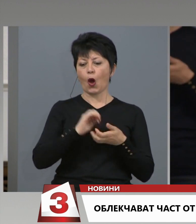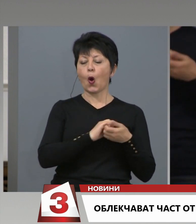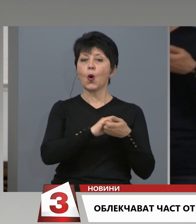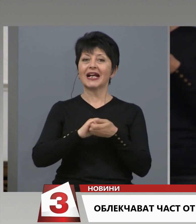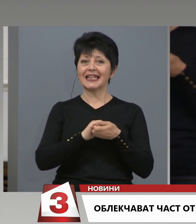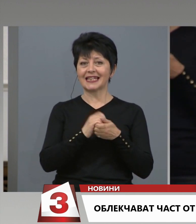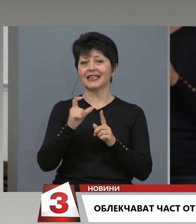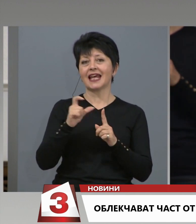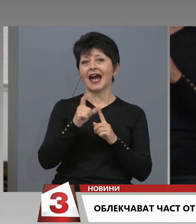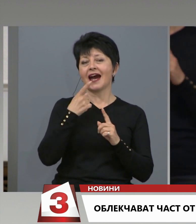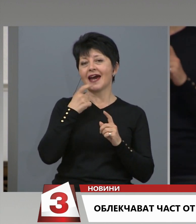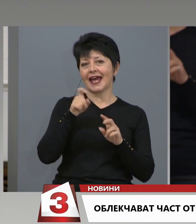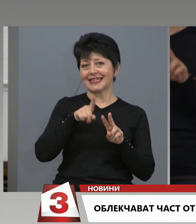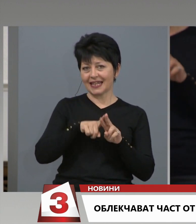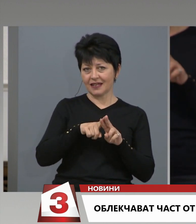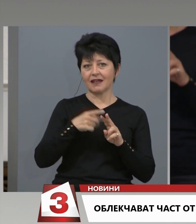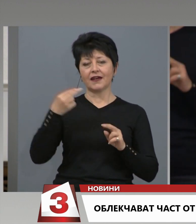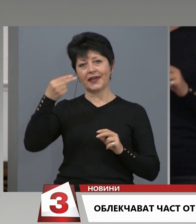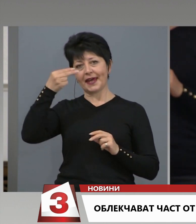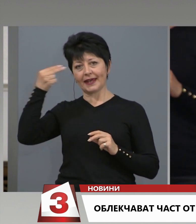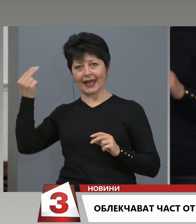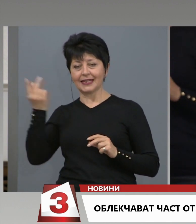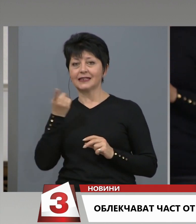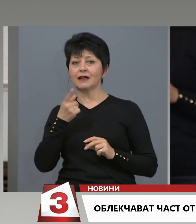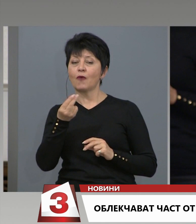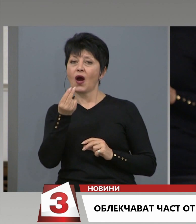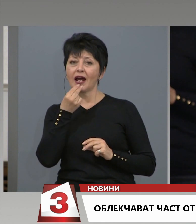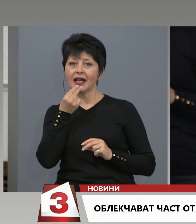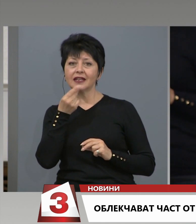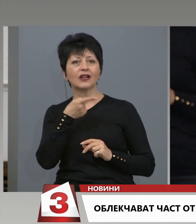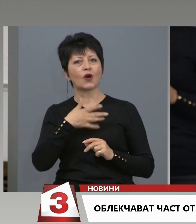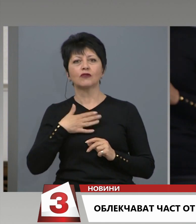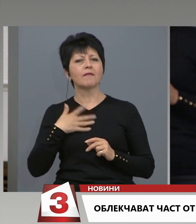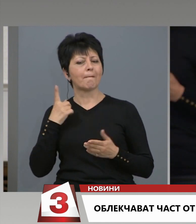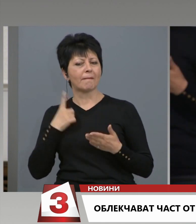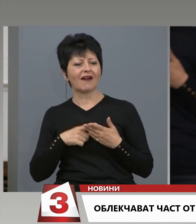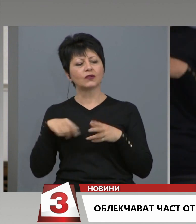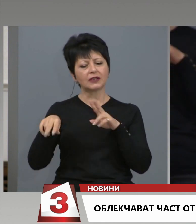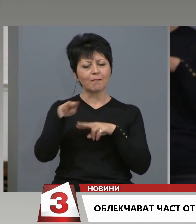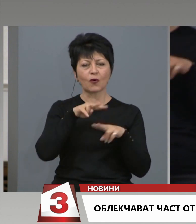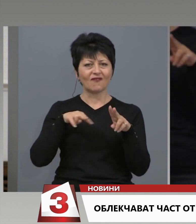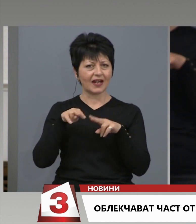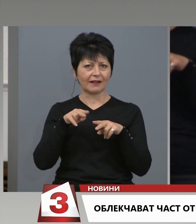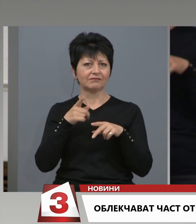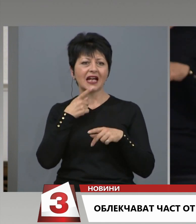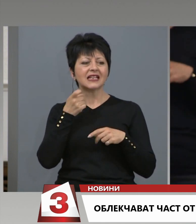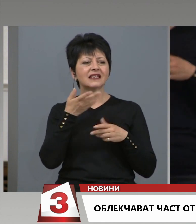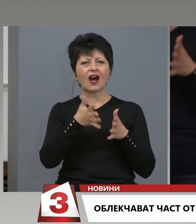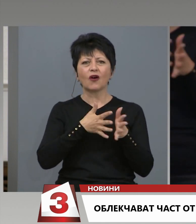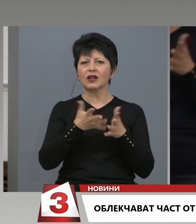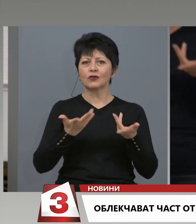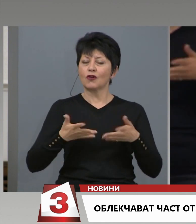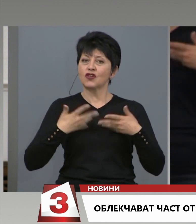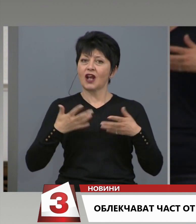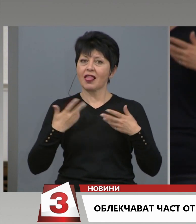двете организации, РЗИ и Агенция по храните, която има правомощията да проверява, ще за тези, които желаят да го въведат, ще